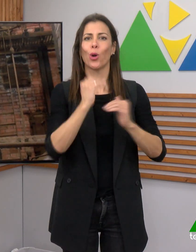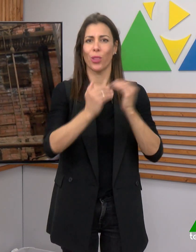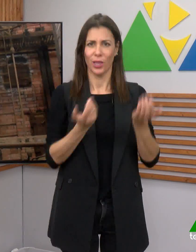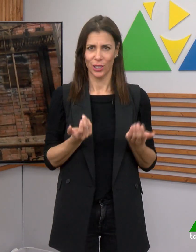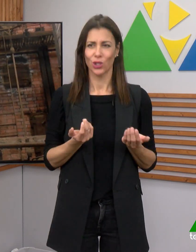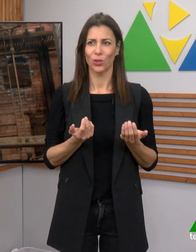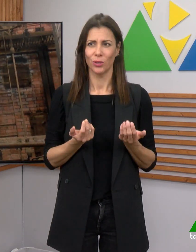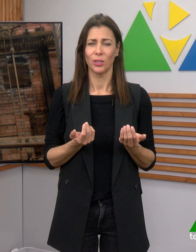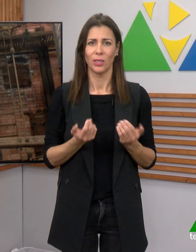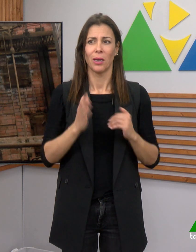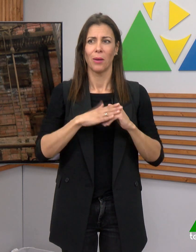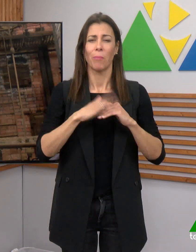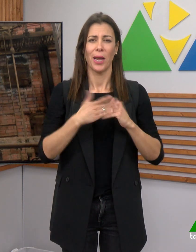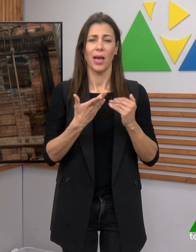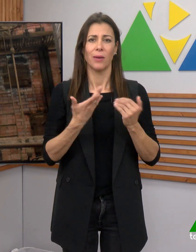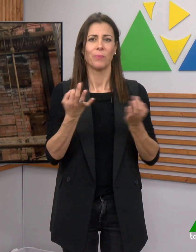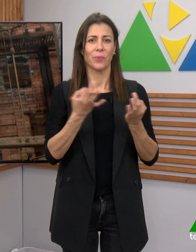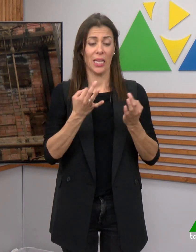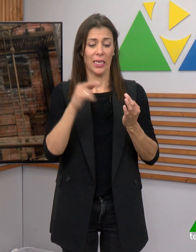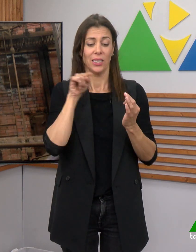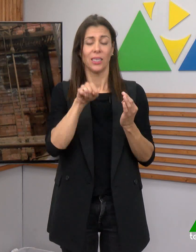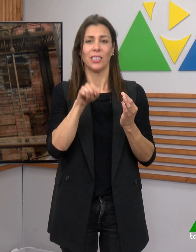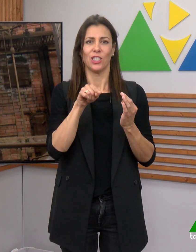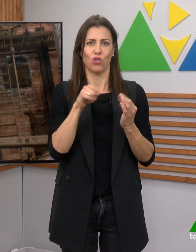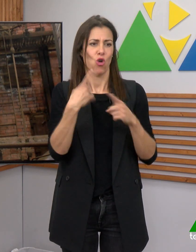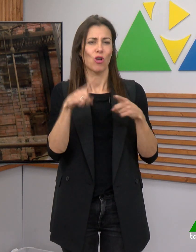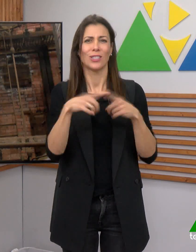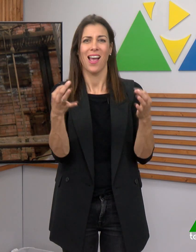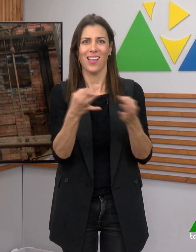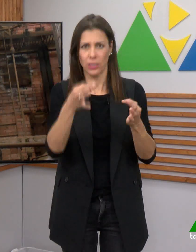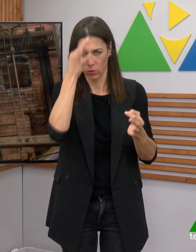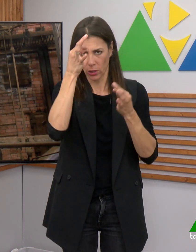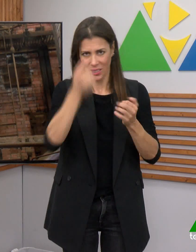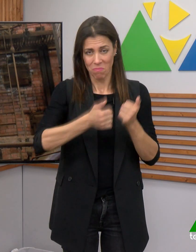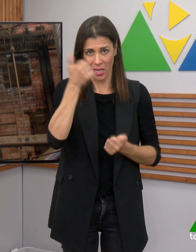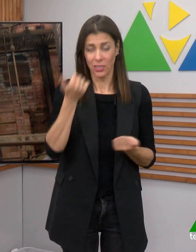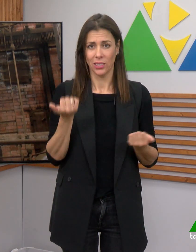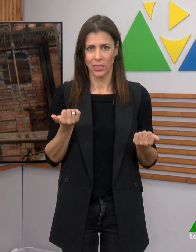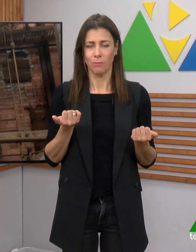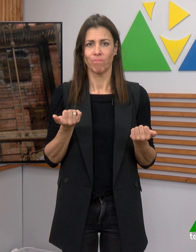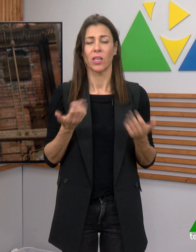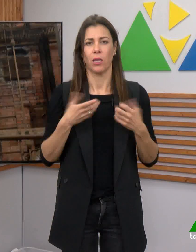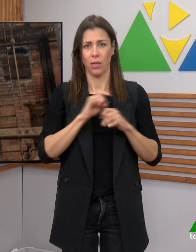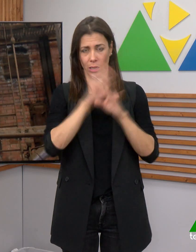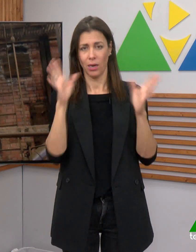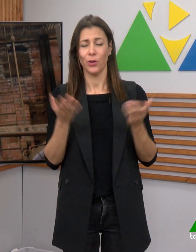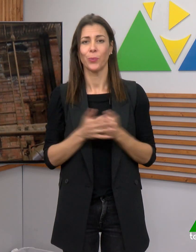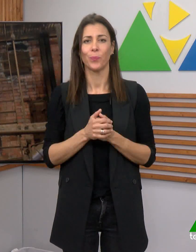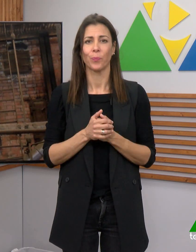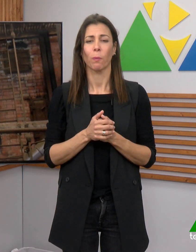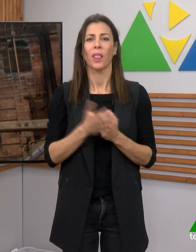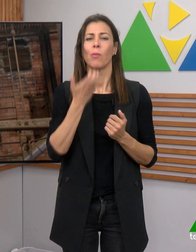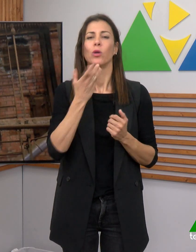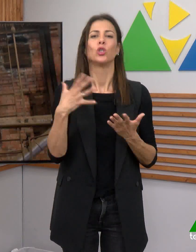claro. Ventanales para mirar lo que son estas cosas, ¿no? Pero es lleva curioso. Sus válvulas, claro, tiene que llevar todo el tema